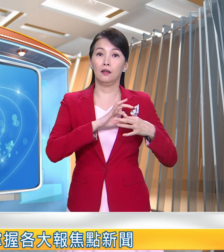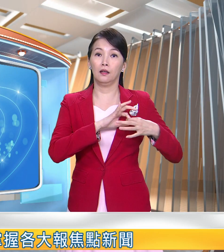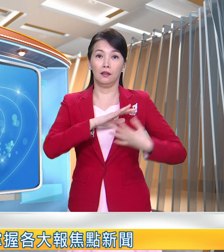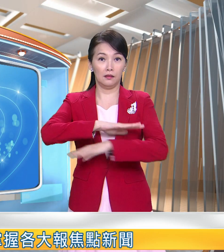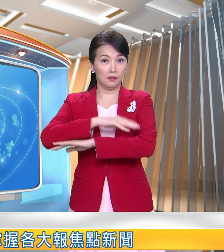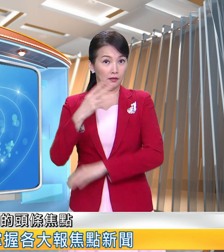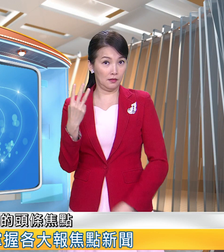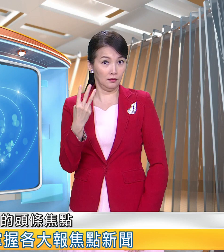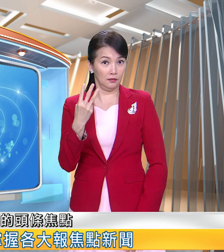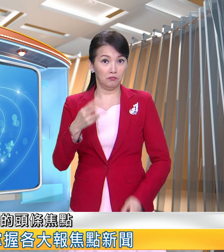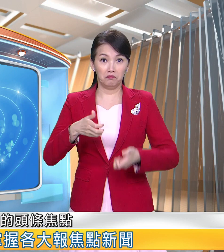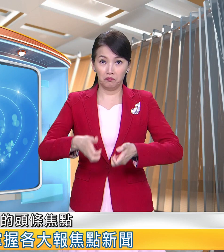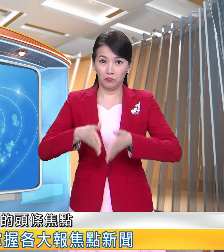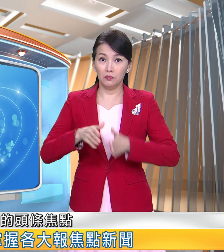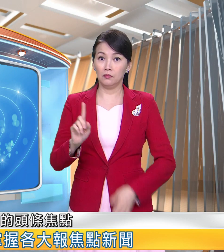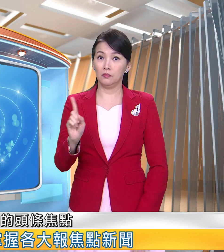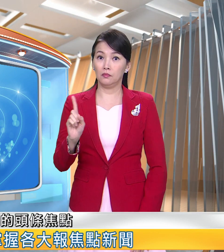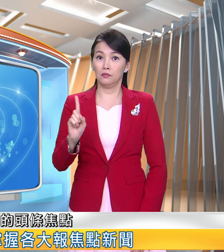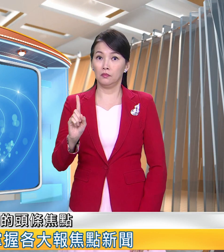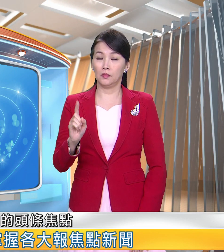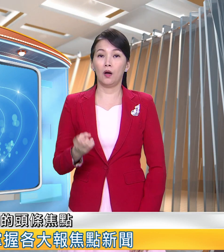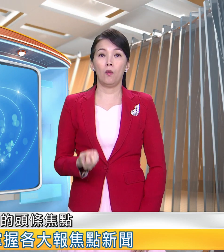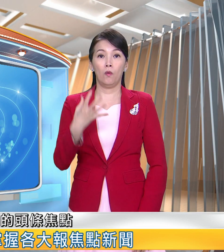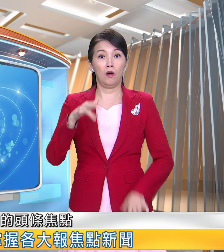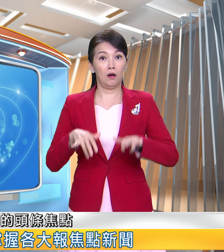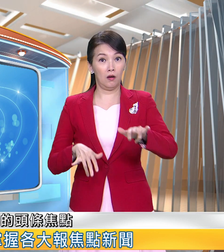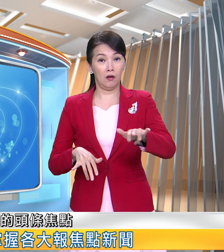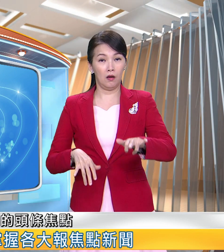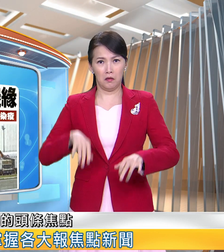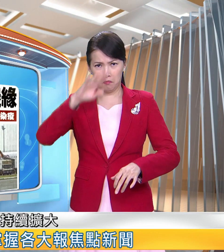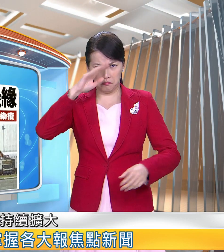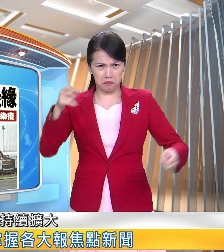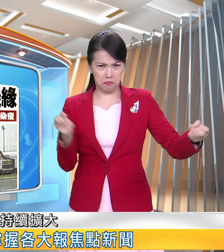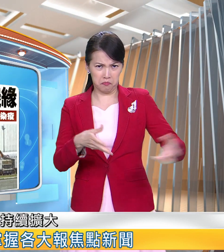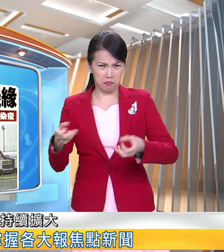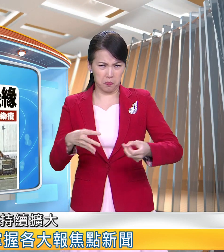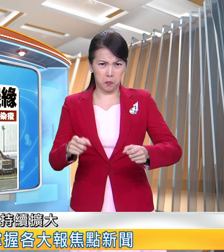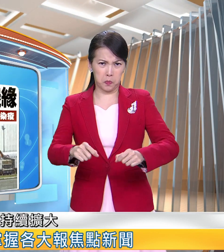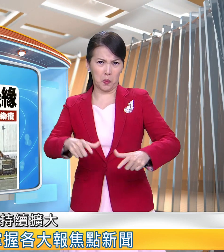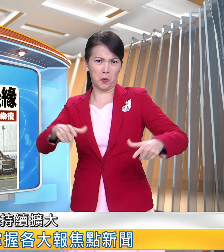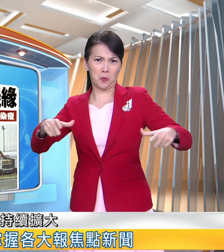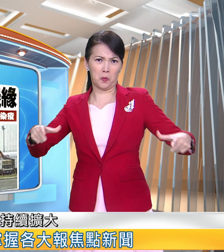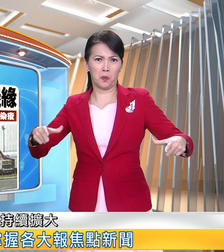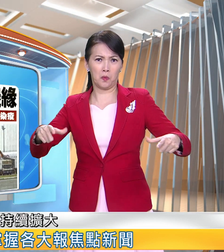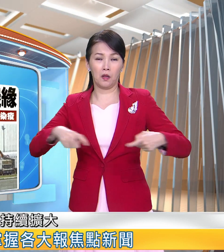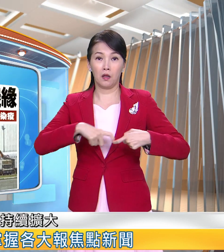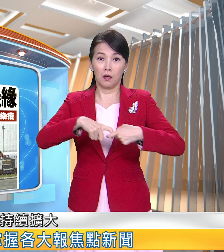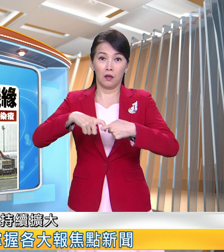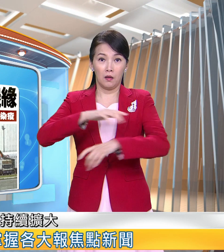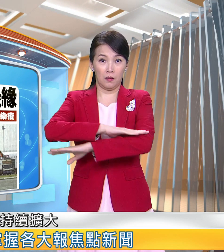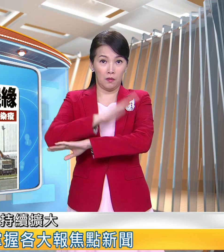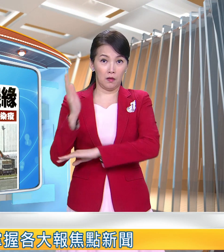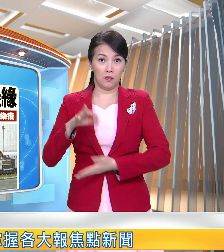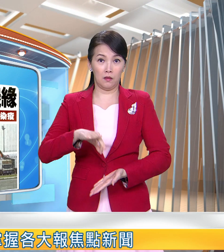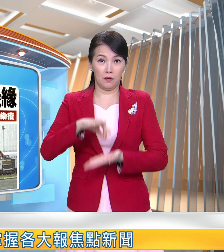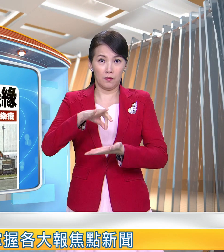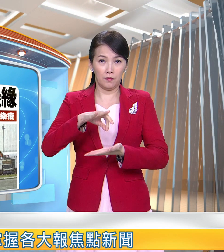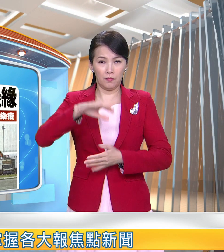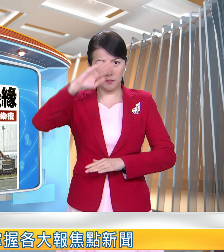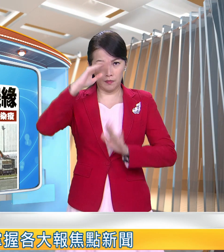来关心各大报的头条焦点，华航群聚感染持续扩大，联合报是提到了，疫